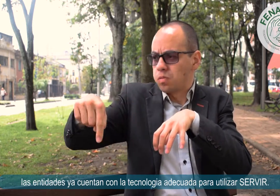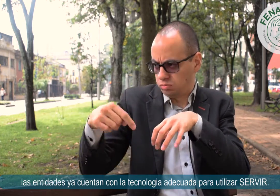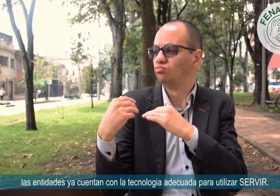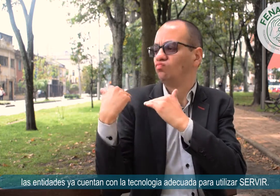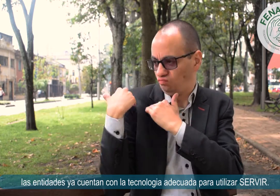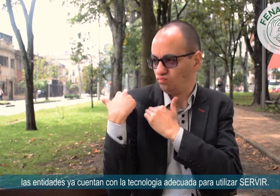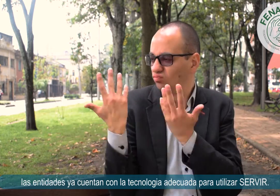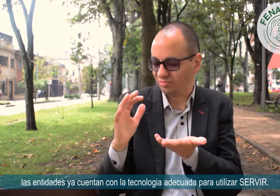Servir